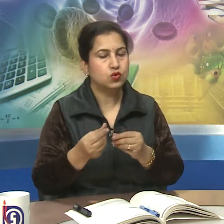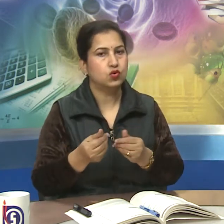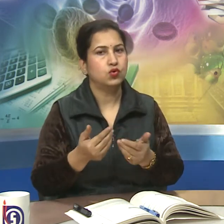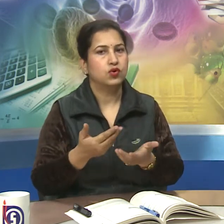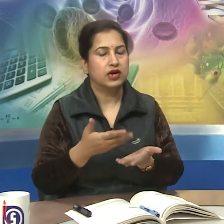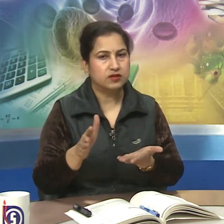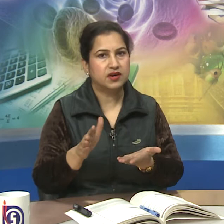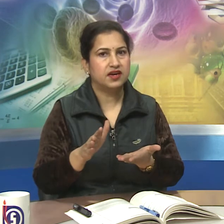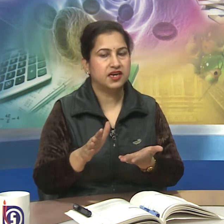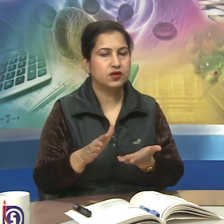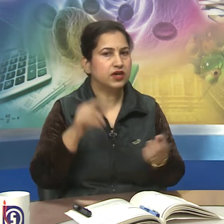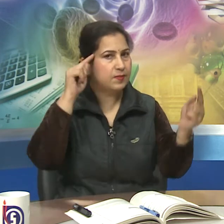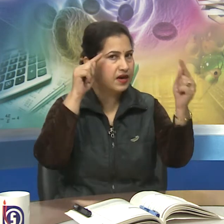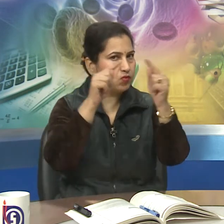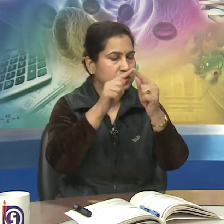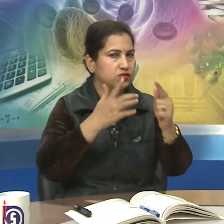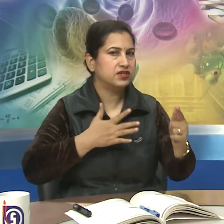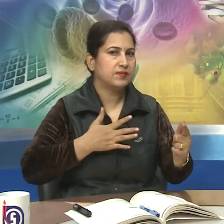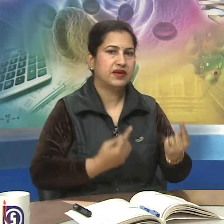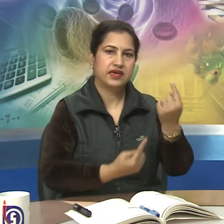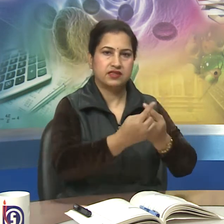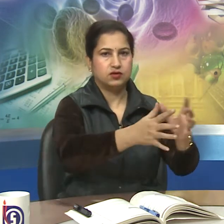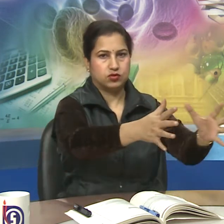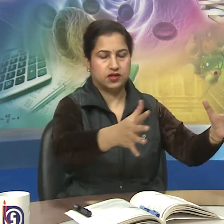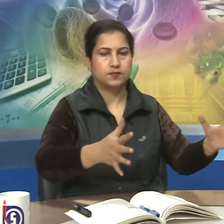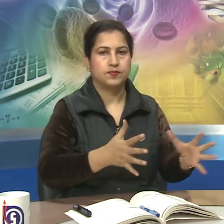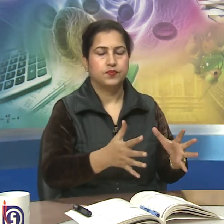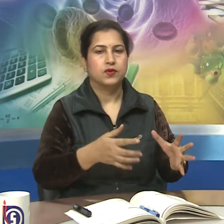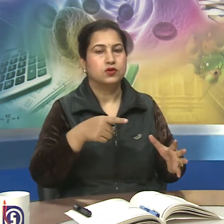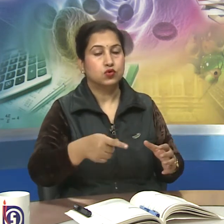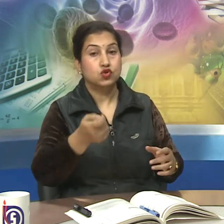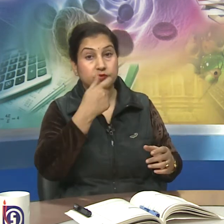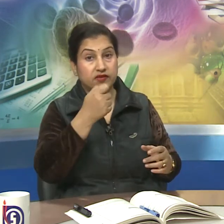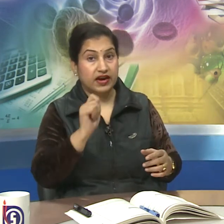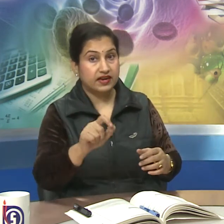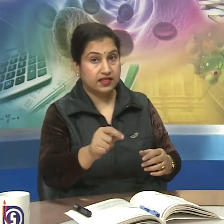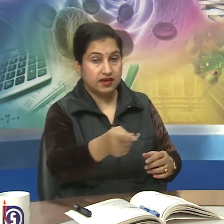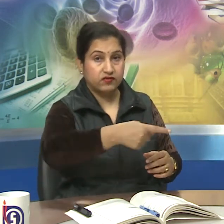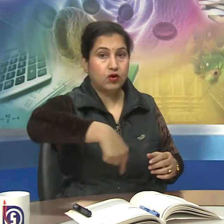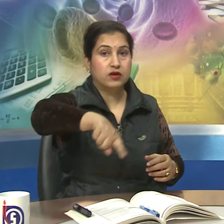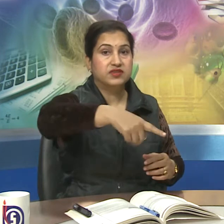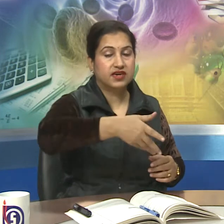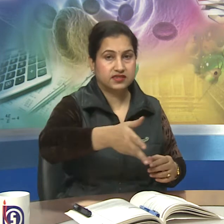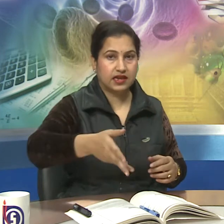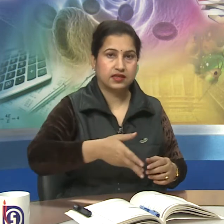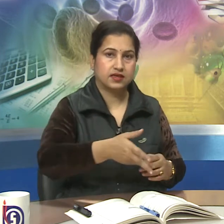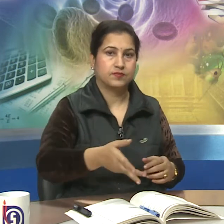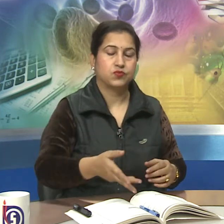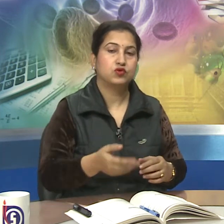उनको ख़तम करने के लिए कि हमारा मुख्य उद्देश्य हमारी खेती होती है तो हम दवाई डालते हैं वह अरबी साइज खिलाते हैं तो